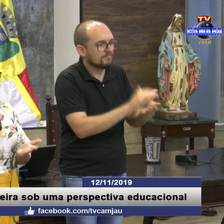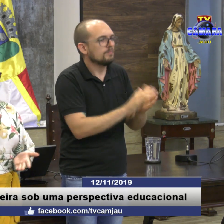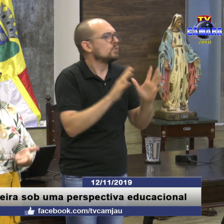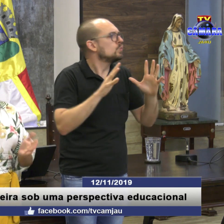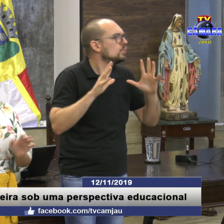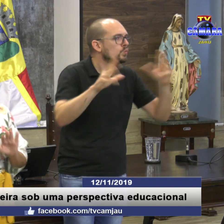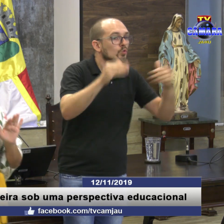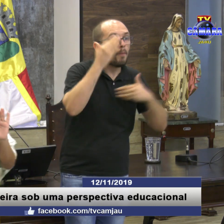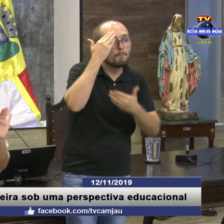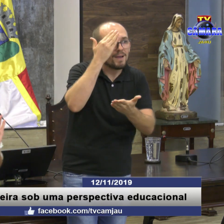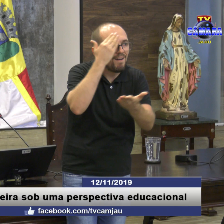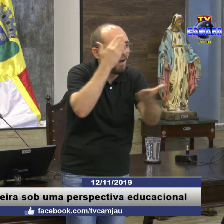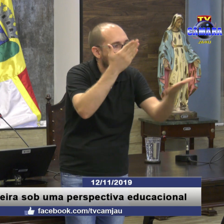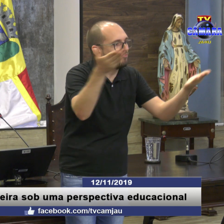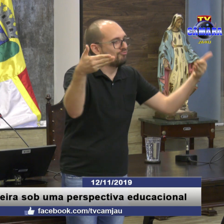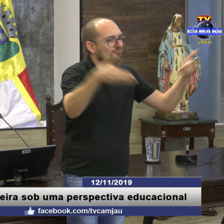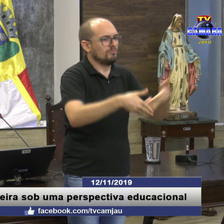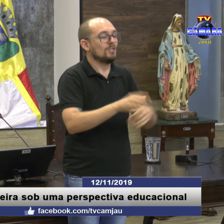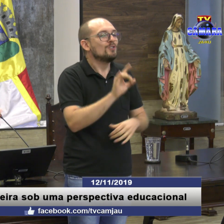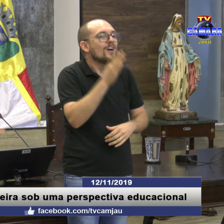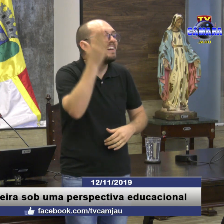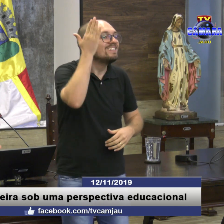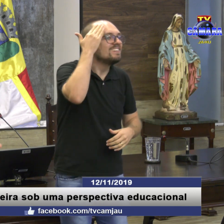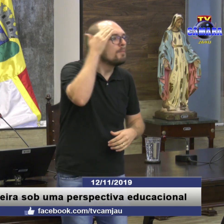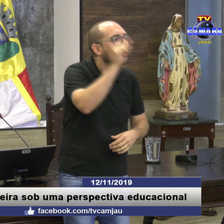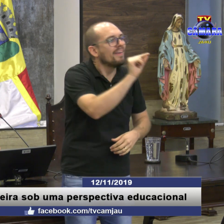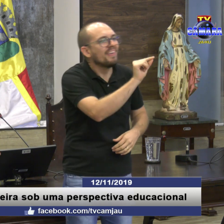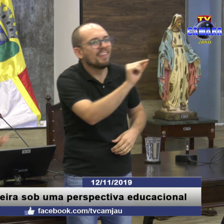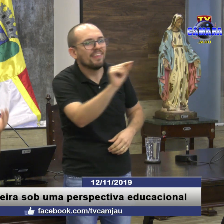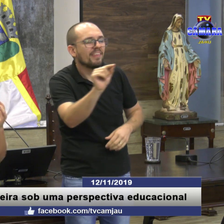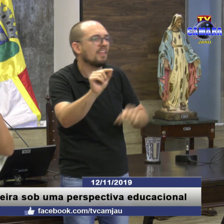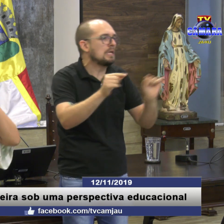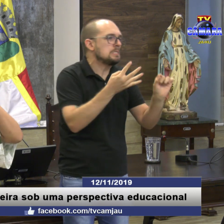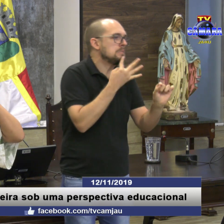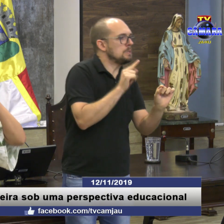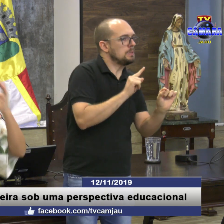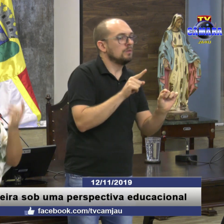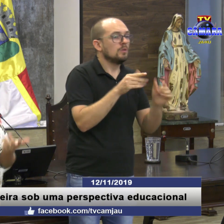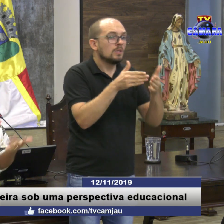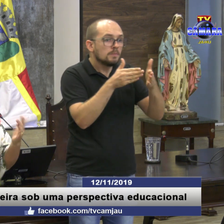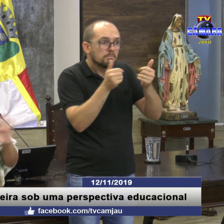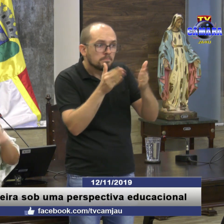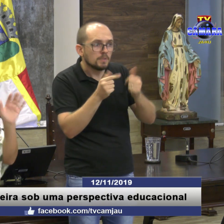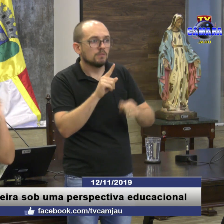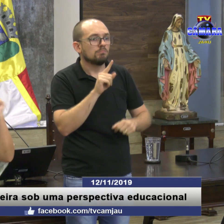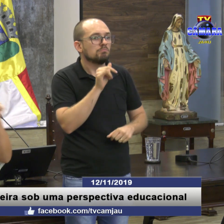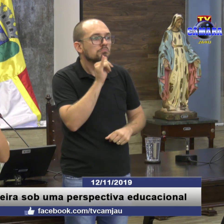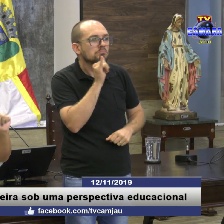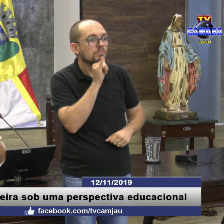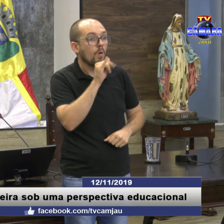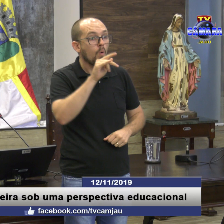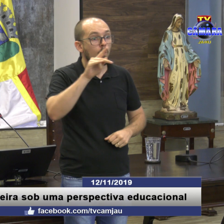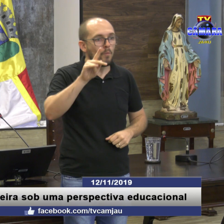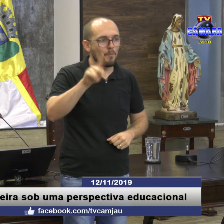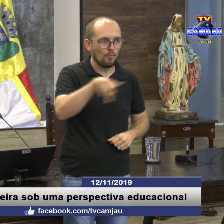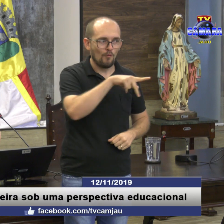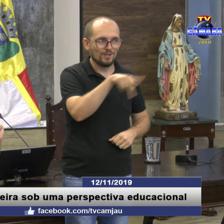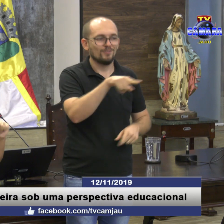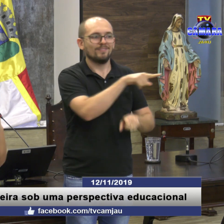Eu gostaria, assim, só de saber para que público a gente está falando, né? Por favor, os professores, parceiros